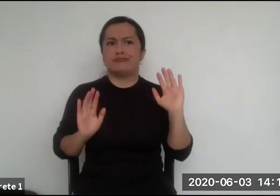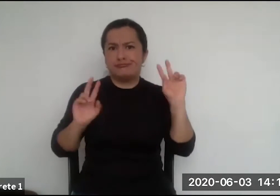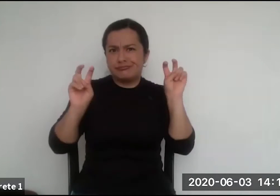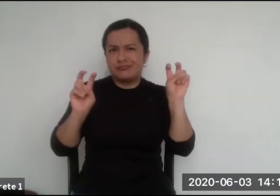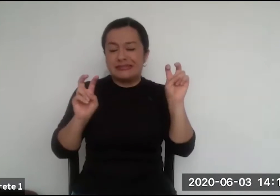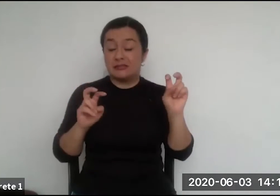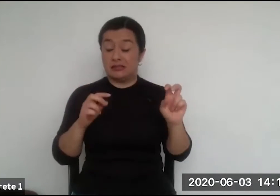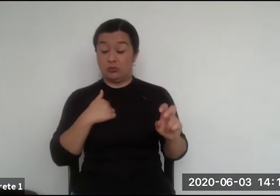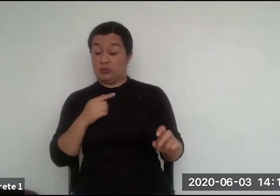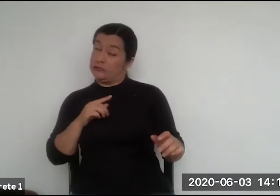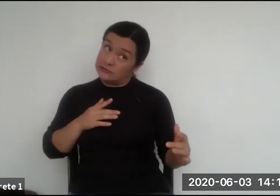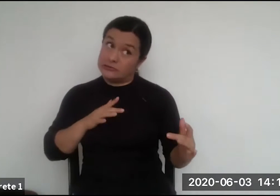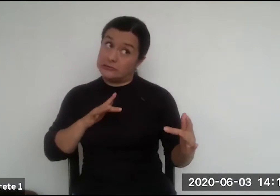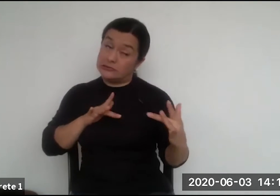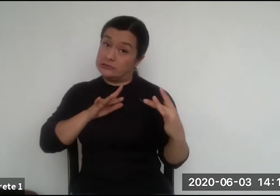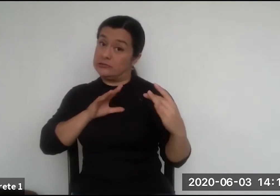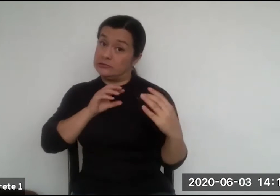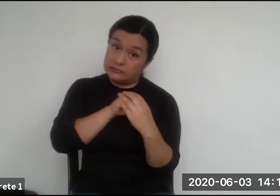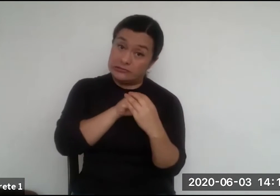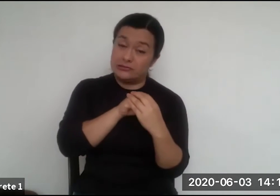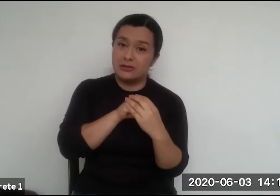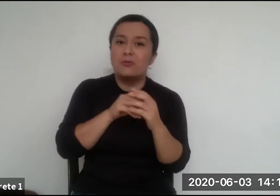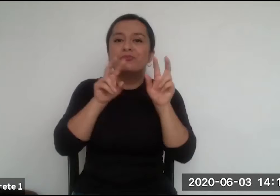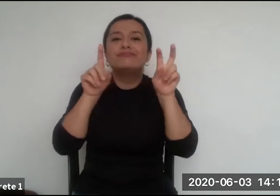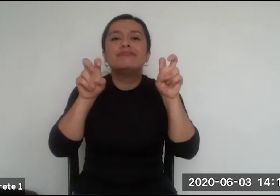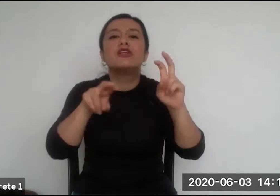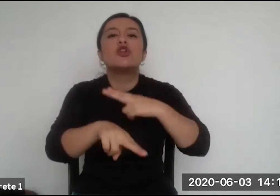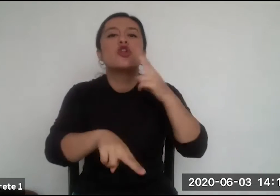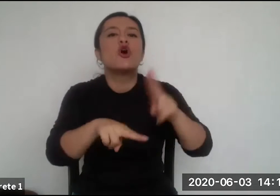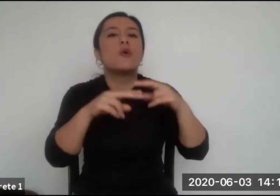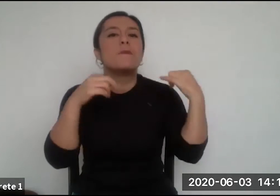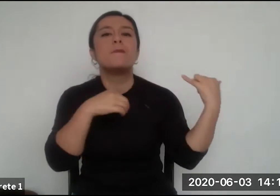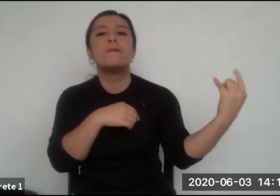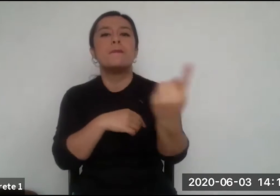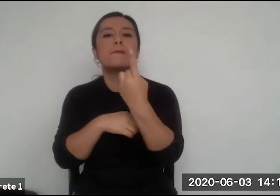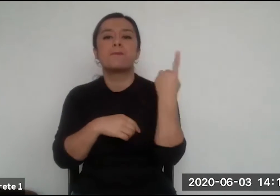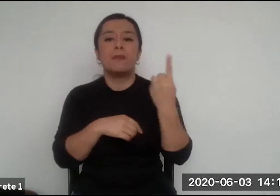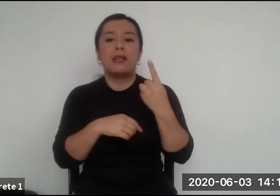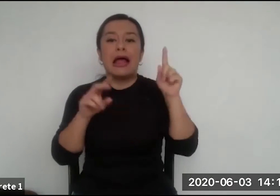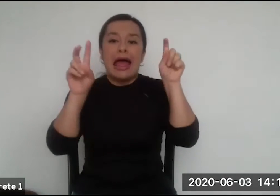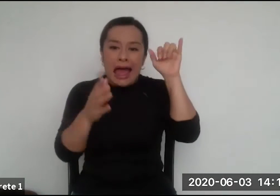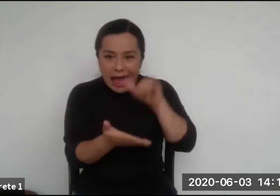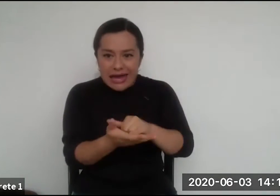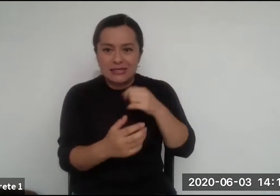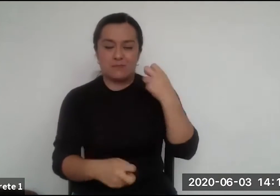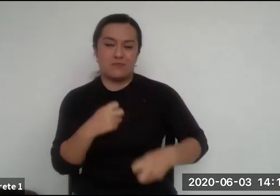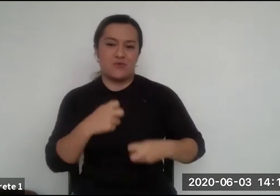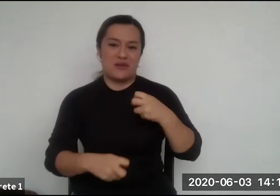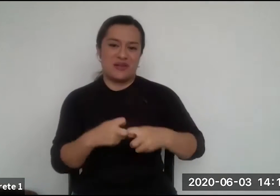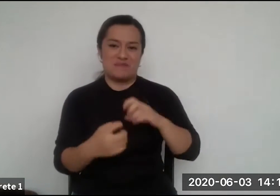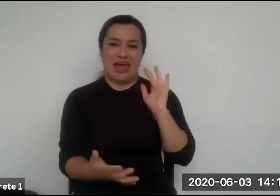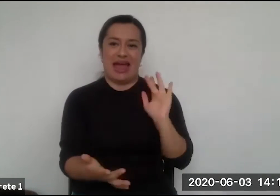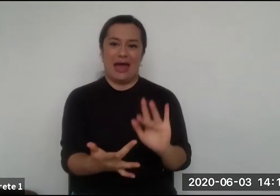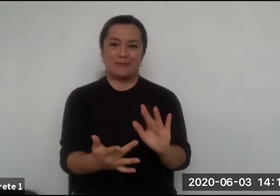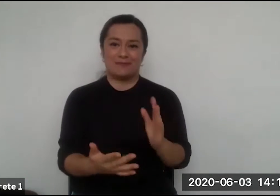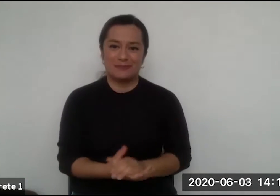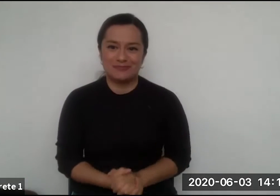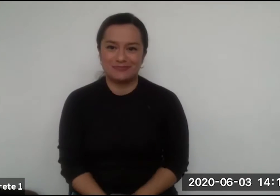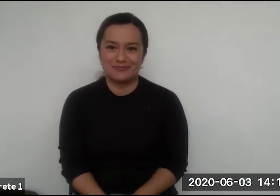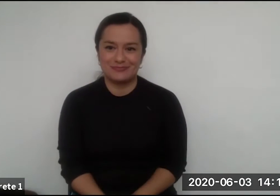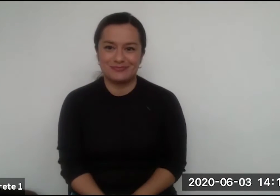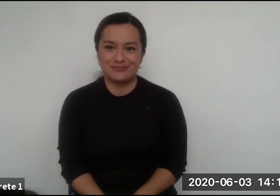la normalidad en realidad es el gran problema, ¿no? La normalidad es la que produce estas distintas exclusiones sociales,